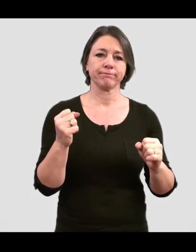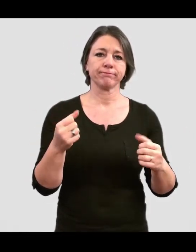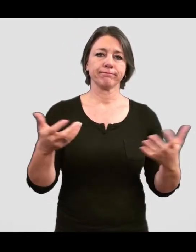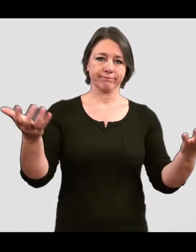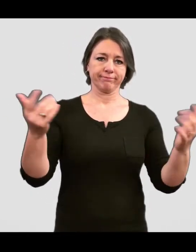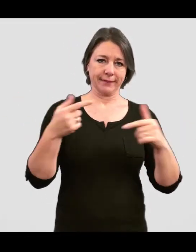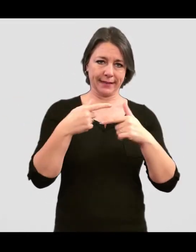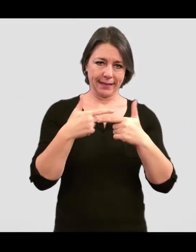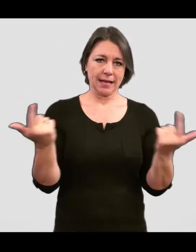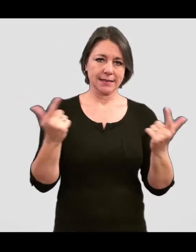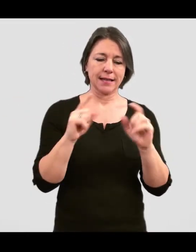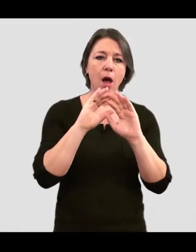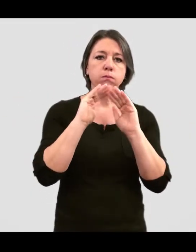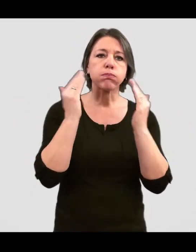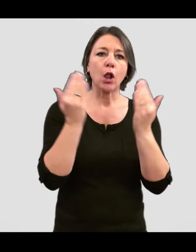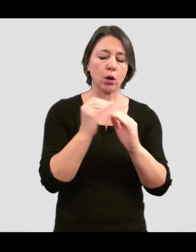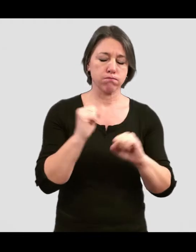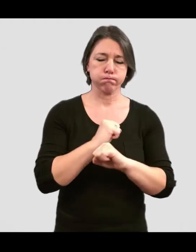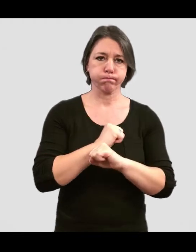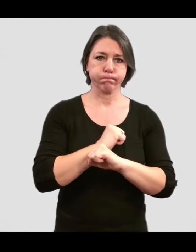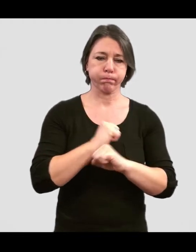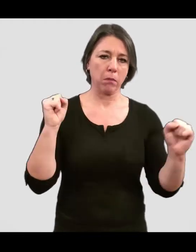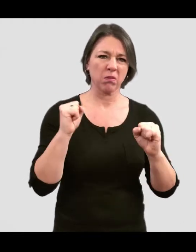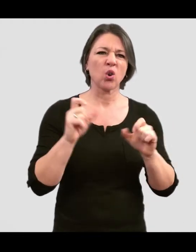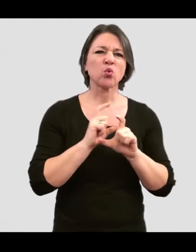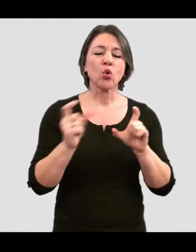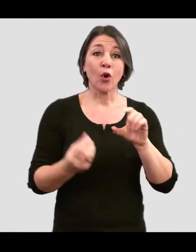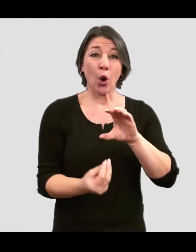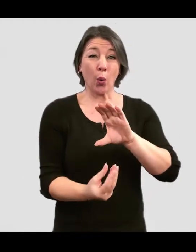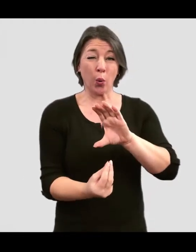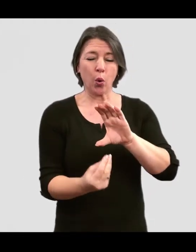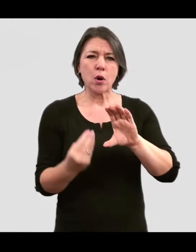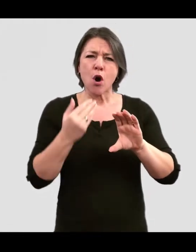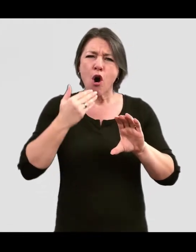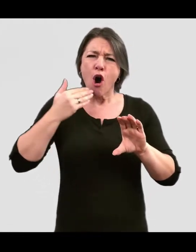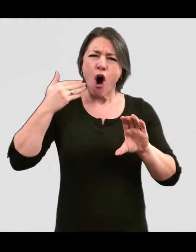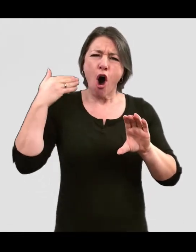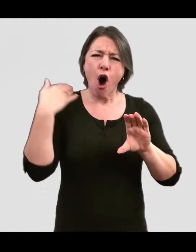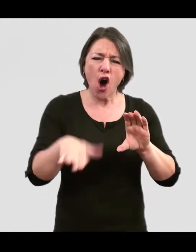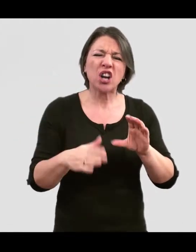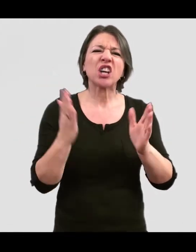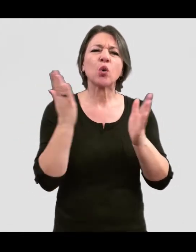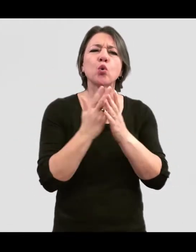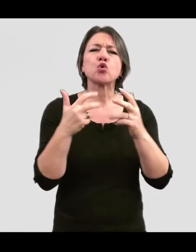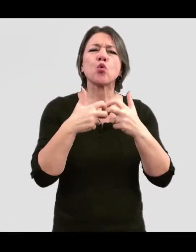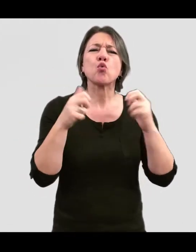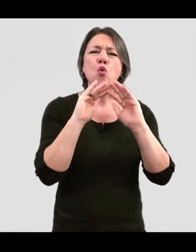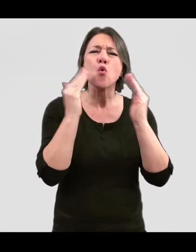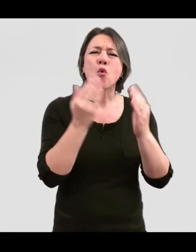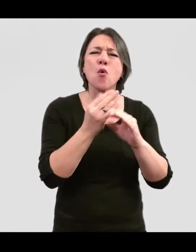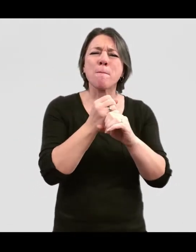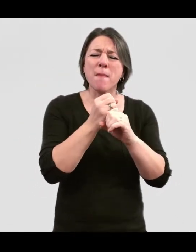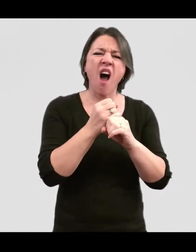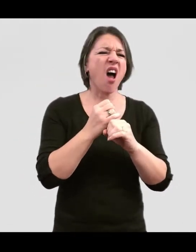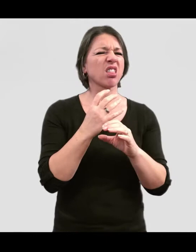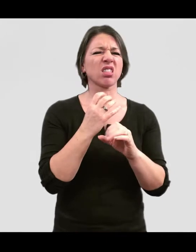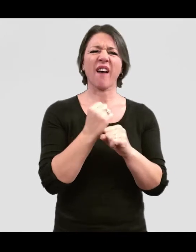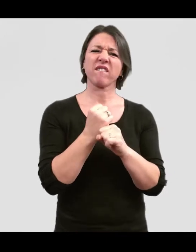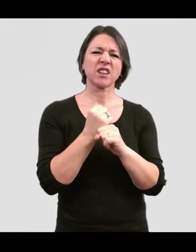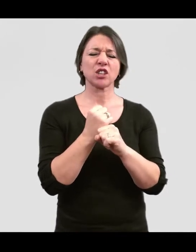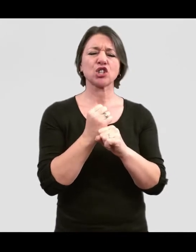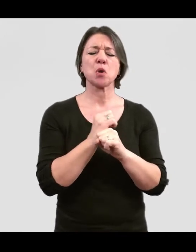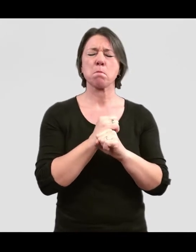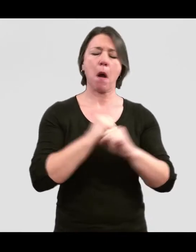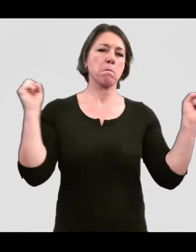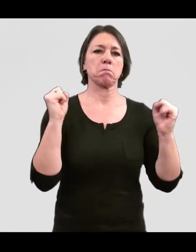Balonek nám prasknul. Ten žár byl moc velký, propálil tu gumu, ta to nevydržela a praskla.